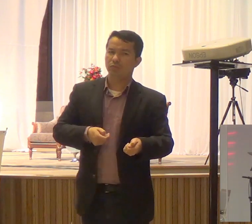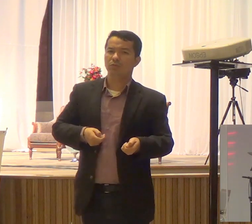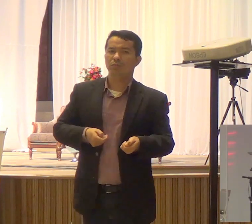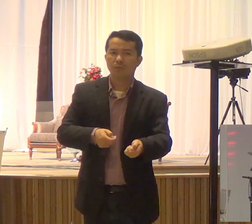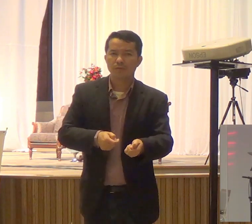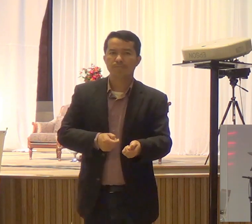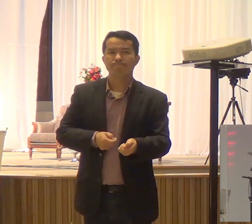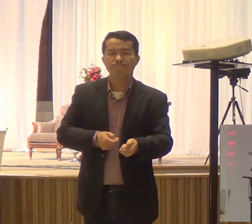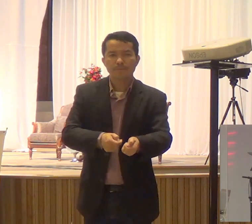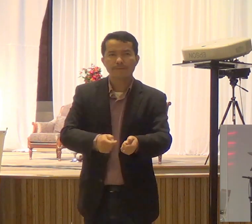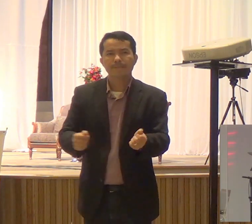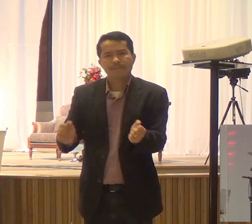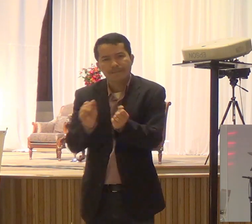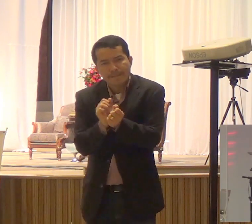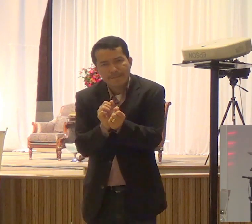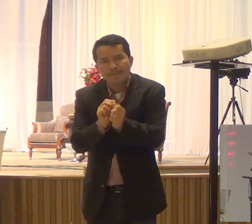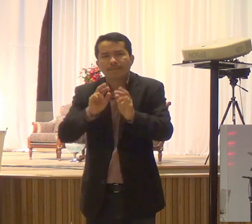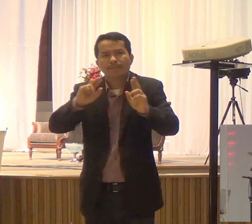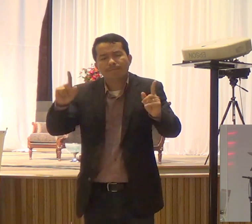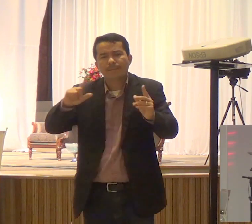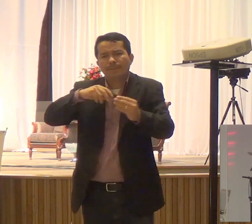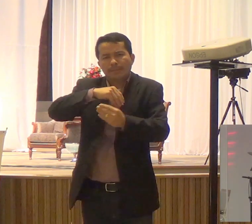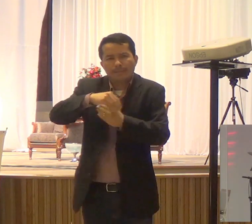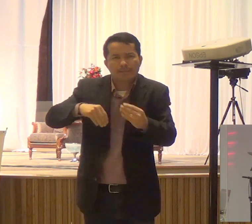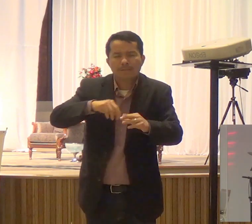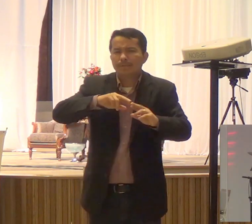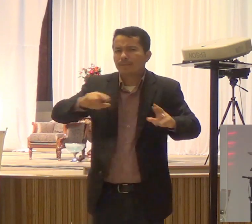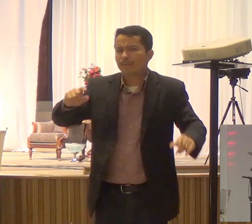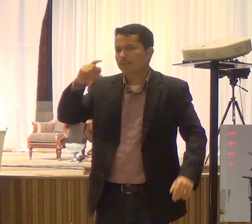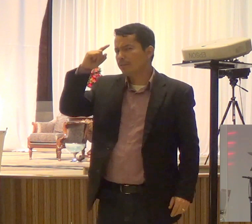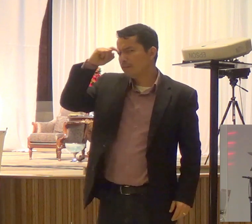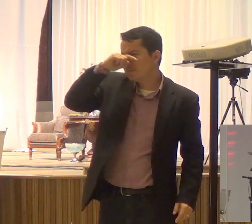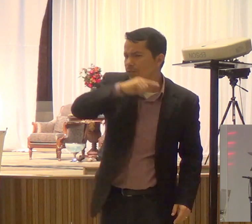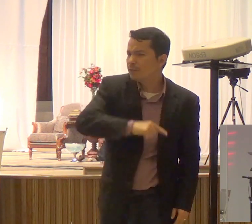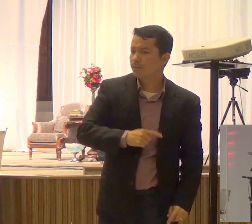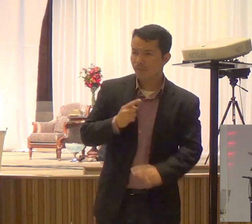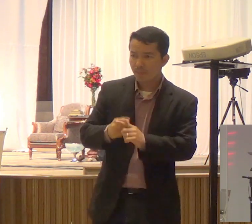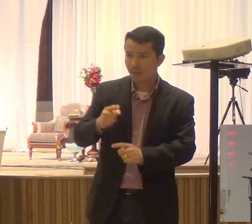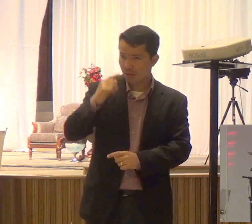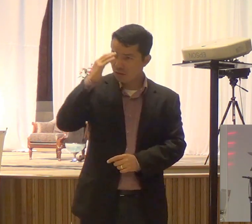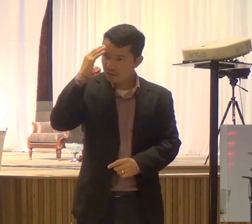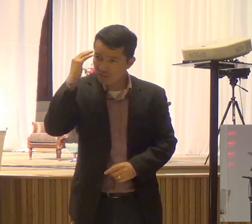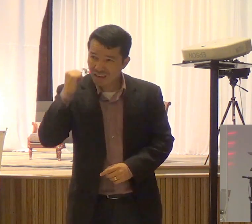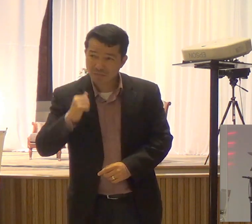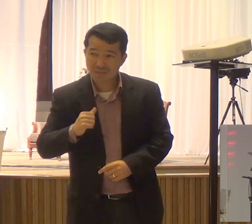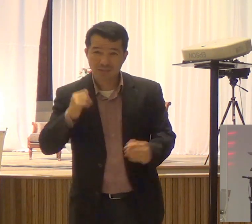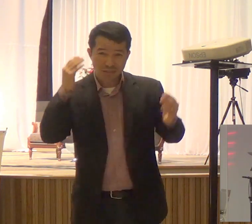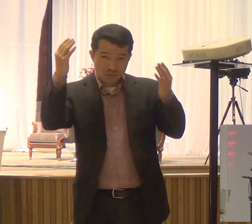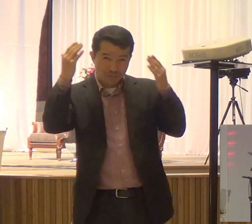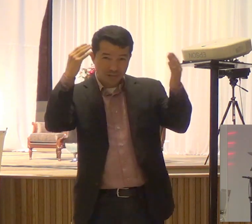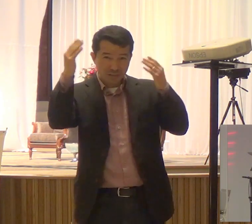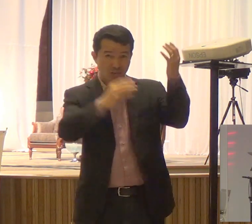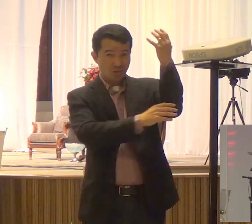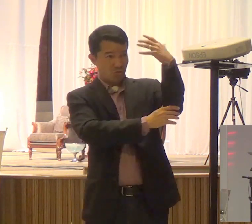essa chamuscada, que diz a Bíblia, queimou a ponta de lá do graveto, a ponta